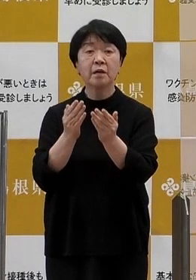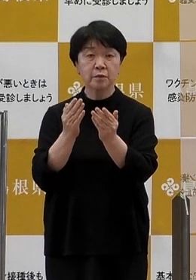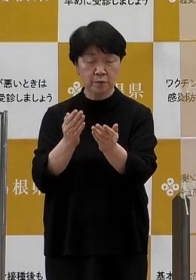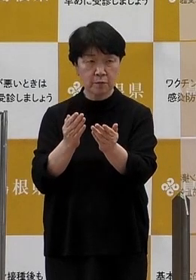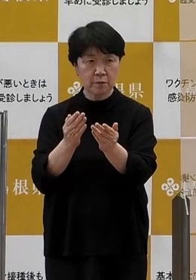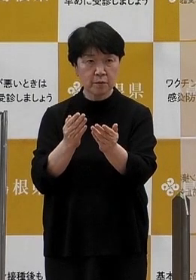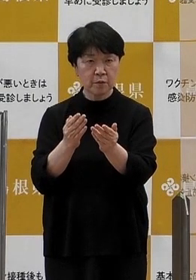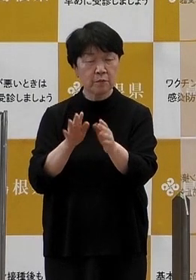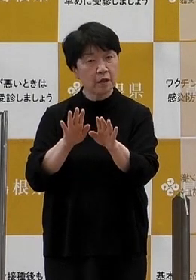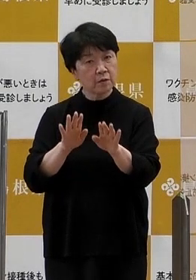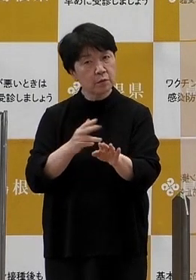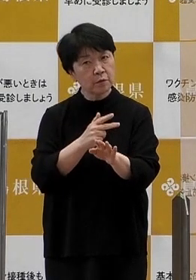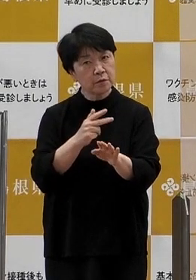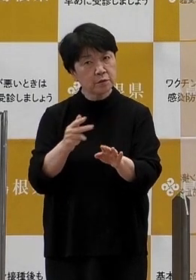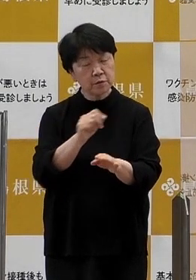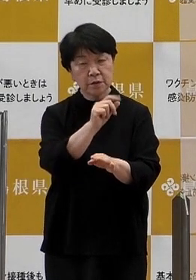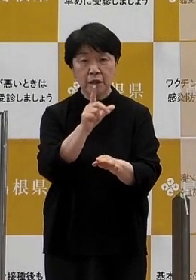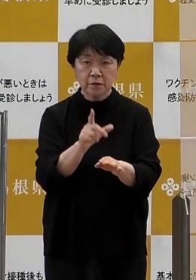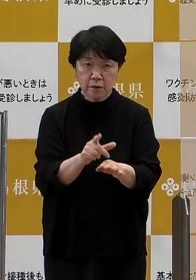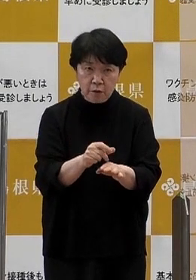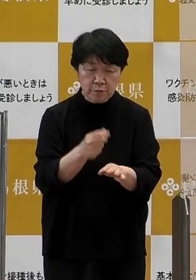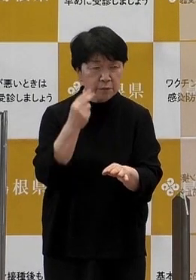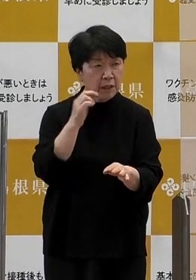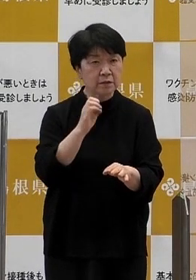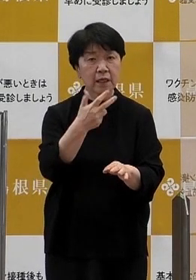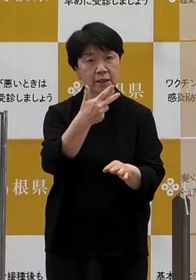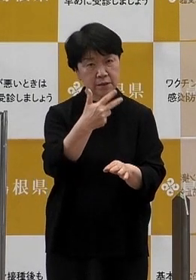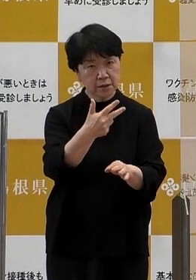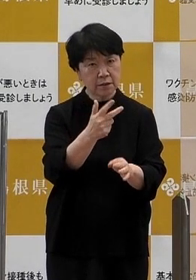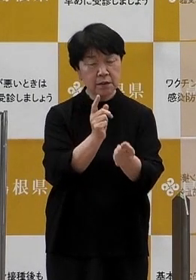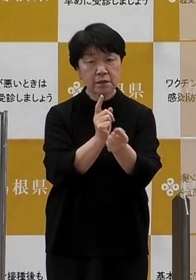今週月曜日に松江市に対しまして、